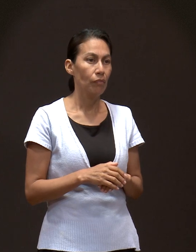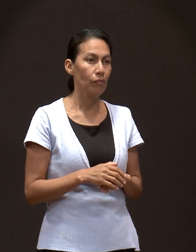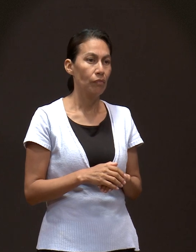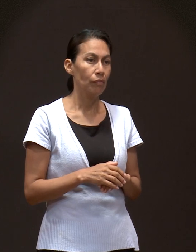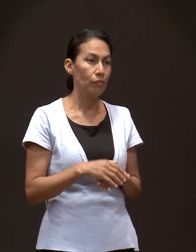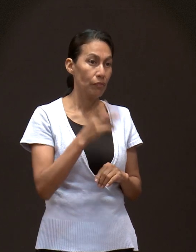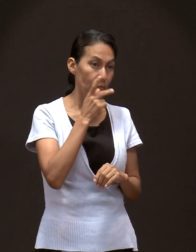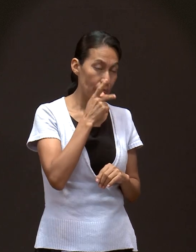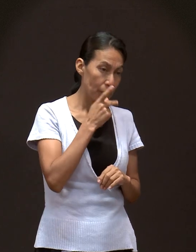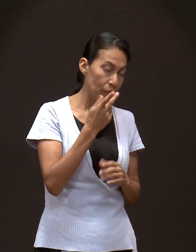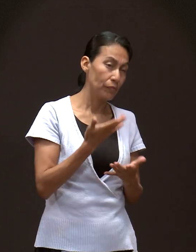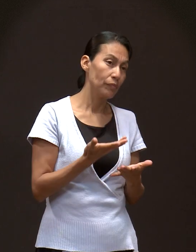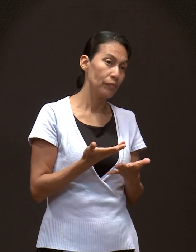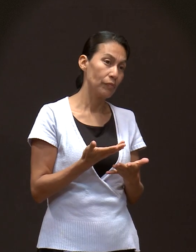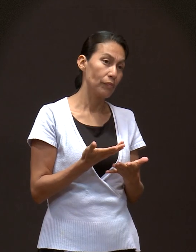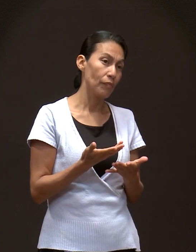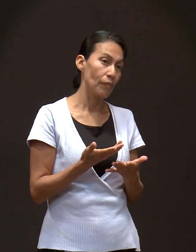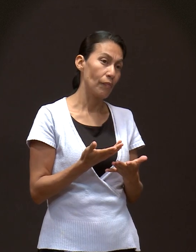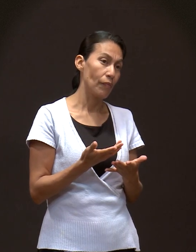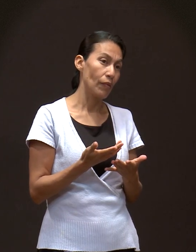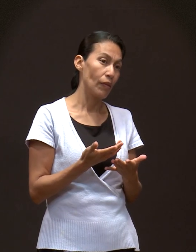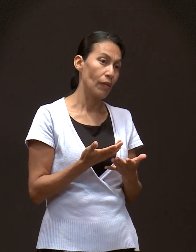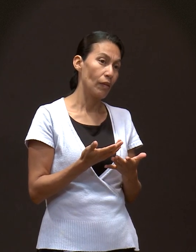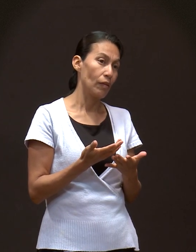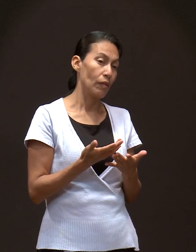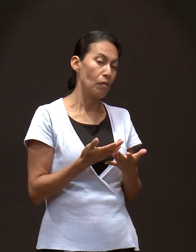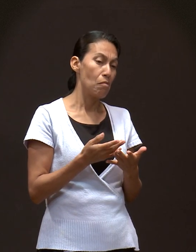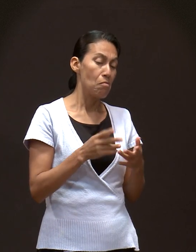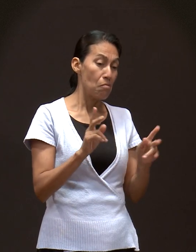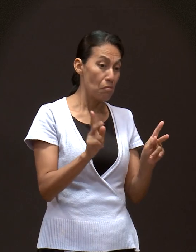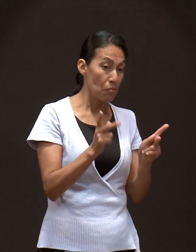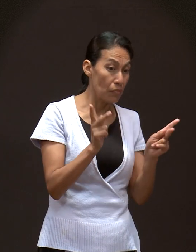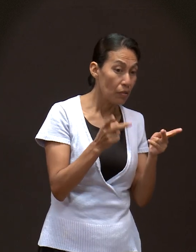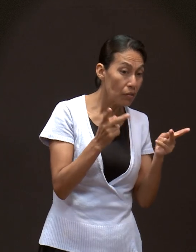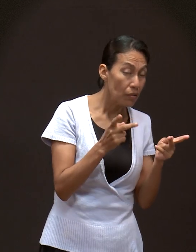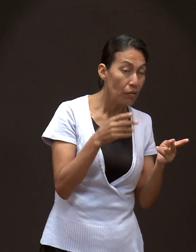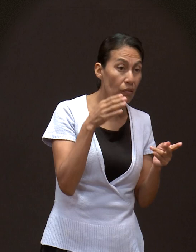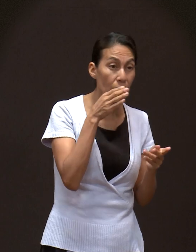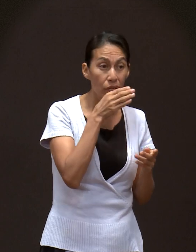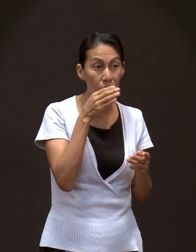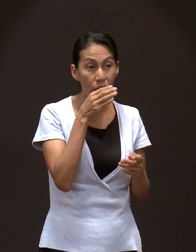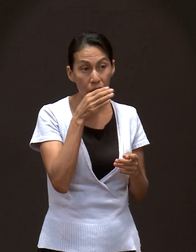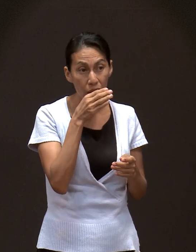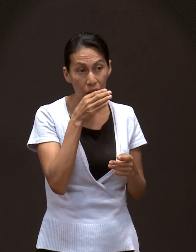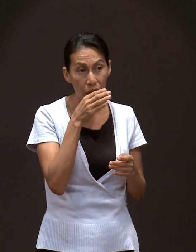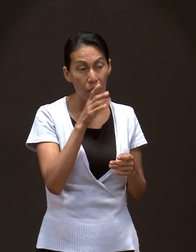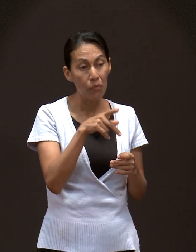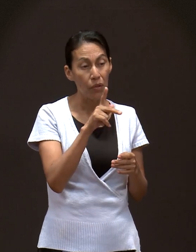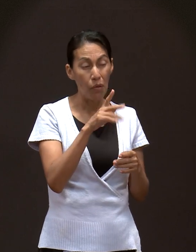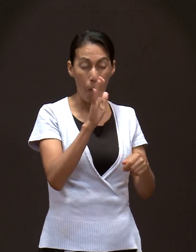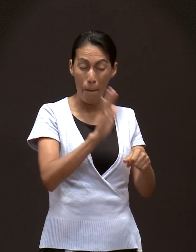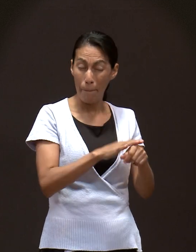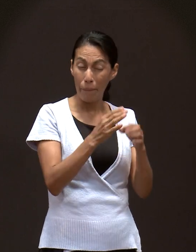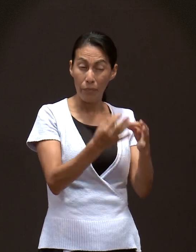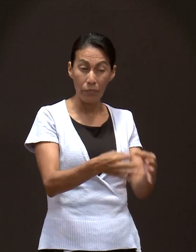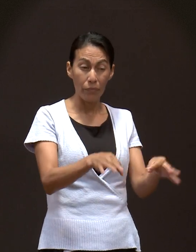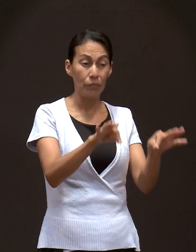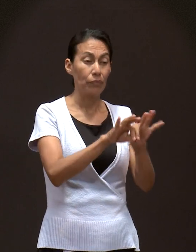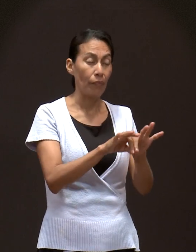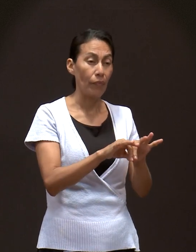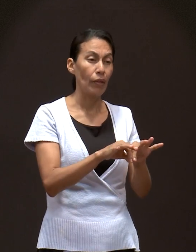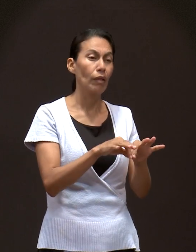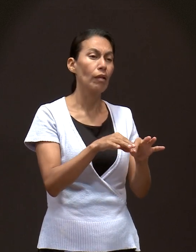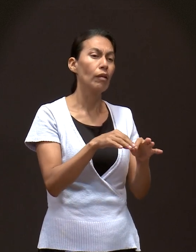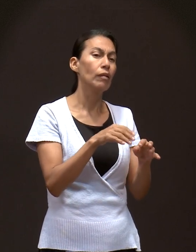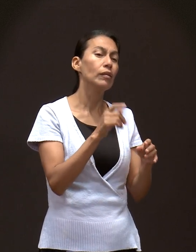técnicamente se podría decir, o como dicen los pastores muchas veces, es el arte cristiano de la venta. Que, sin embargo, va más allá de